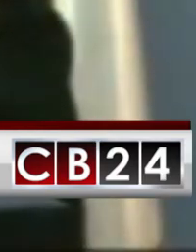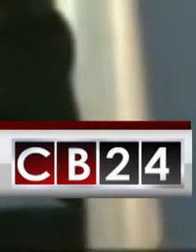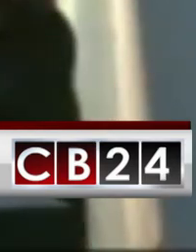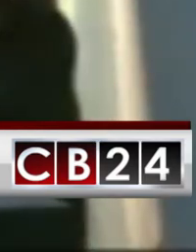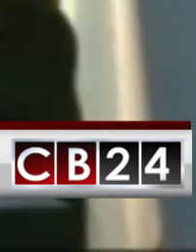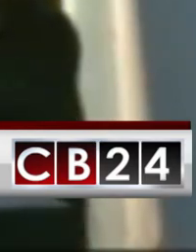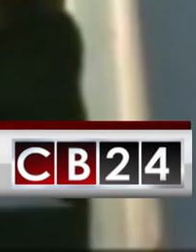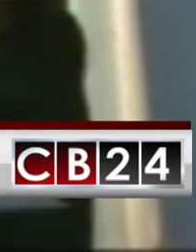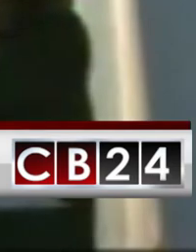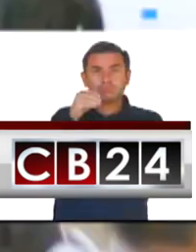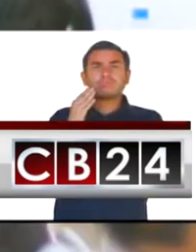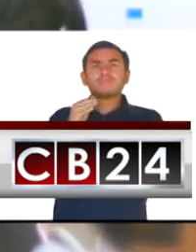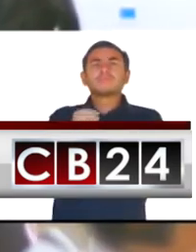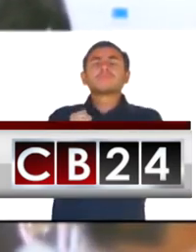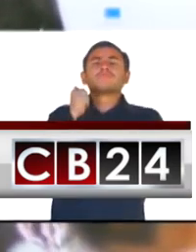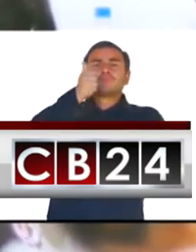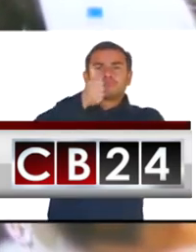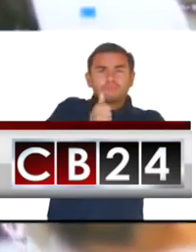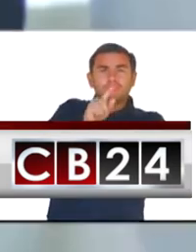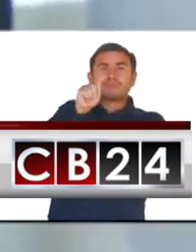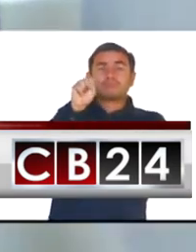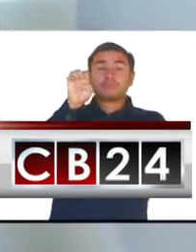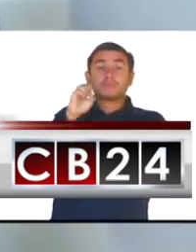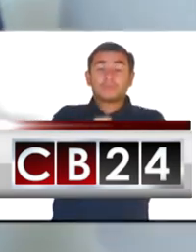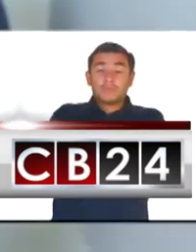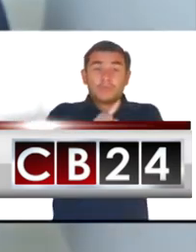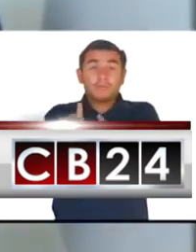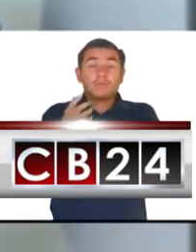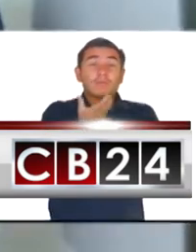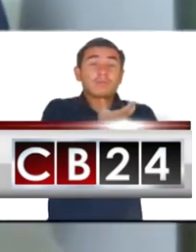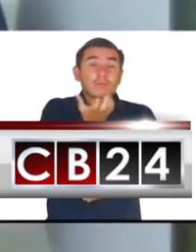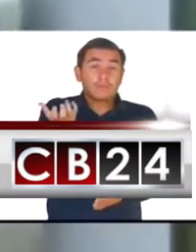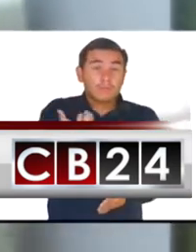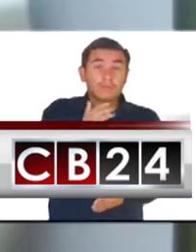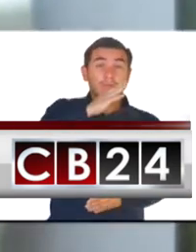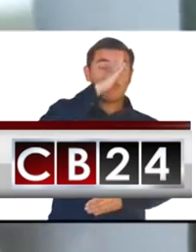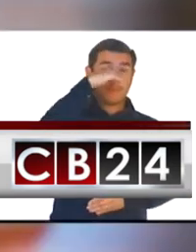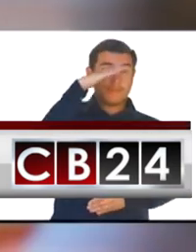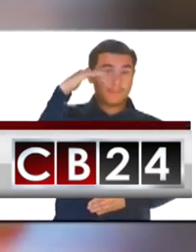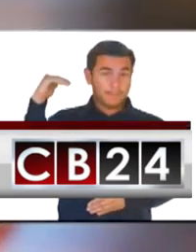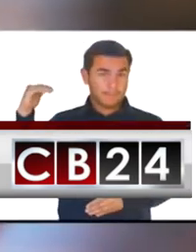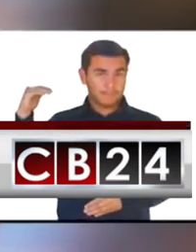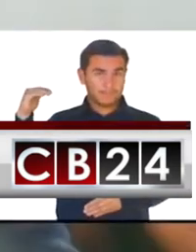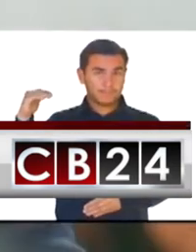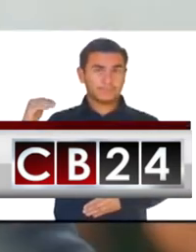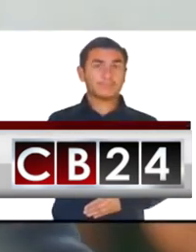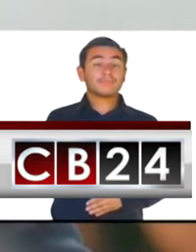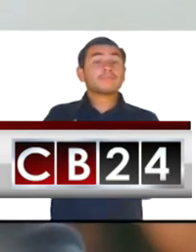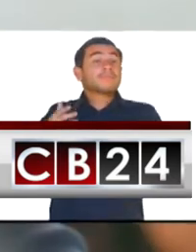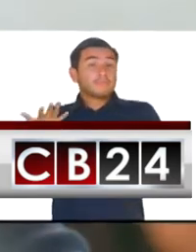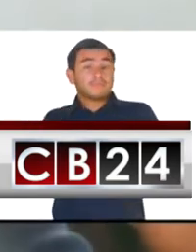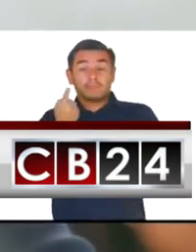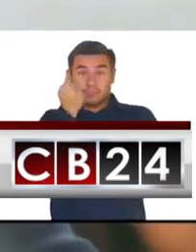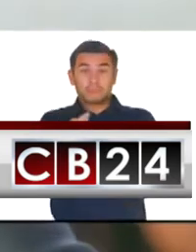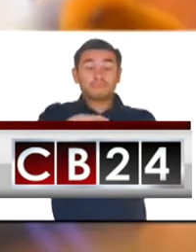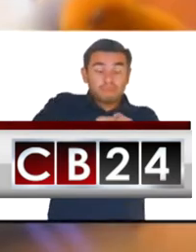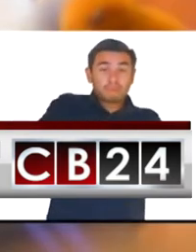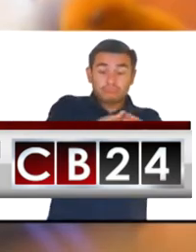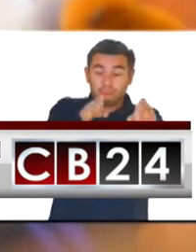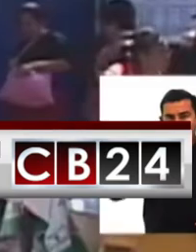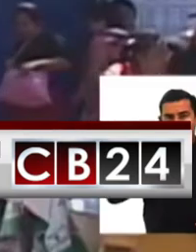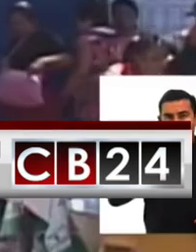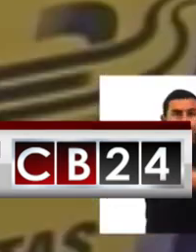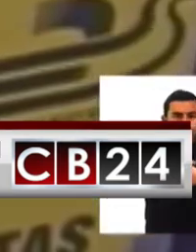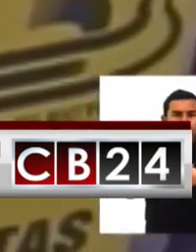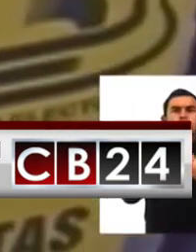seguridad e higiene. Otra de las medidas adoptadas por el Tribunal Supremo Electoral de El Salvador son las sanciones que serán aplicadas